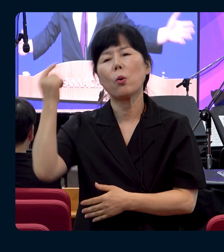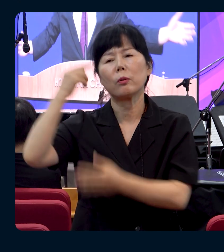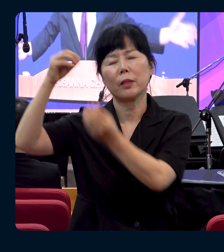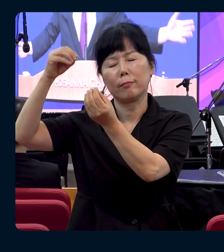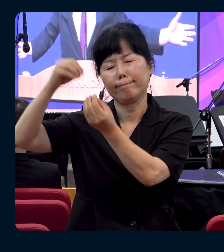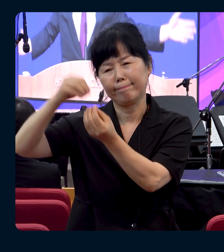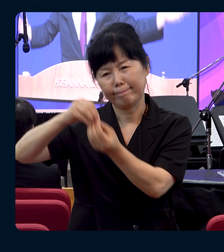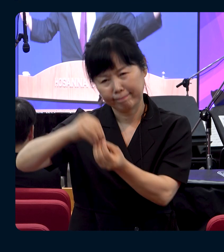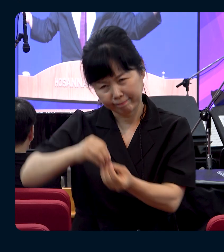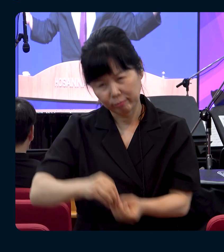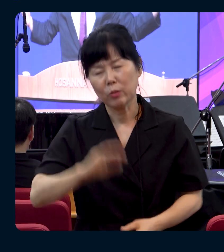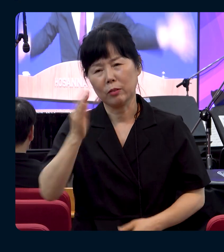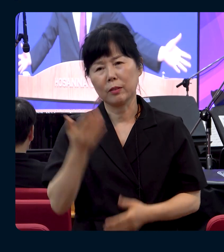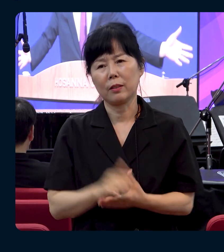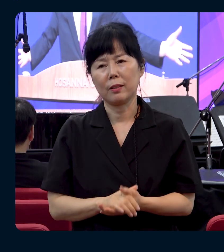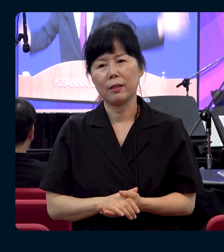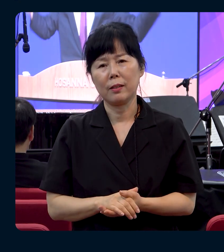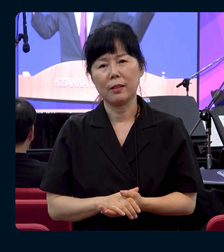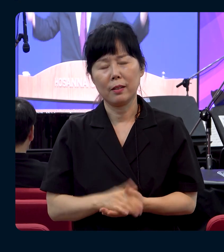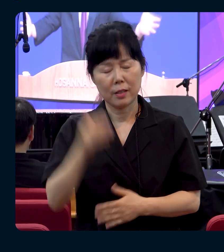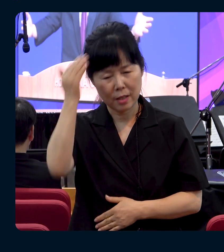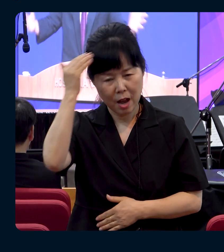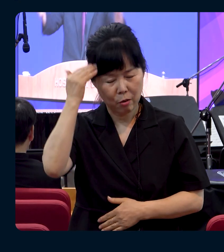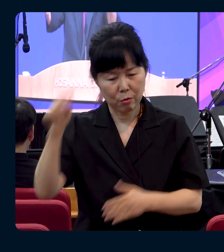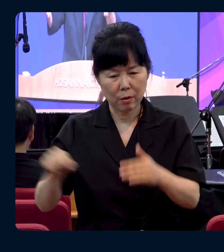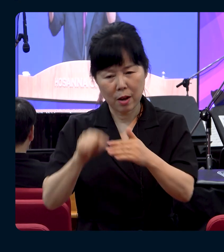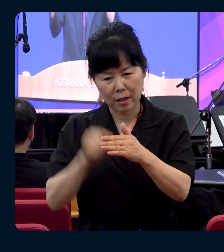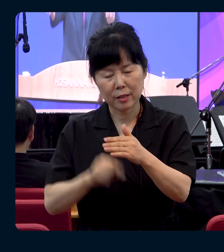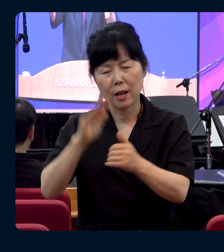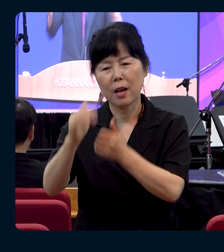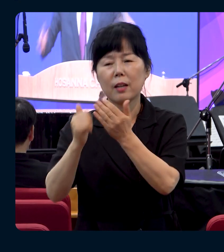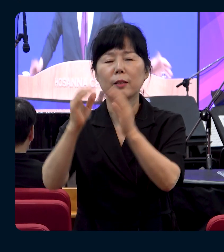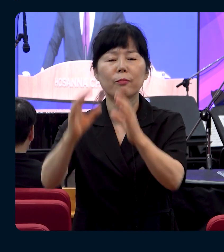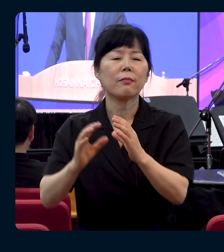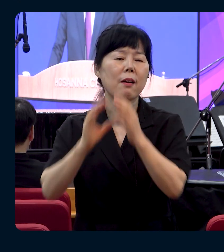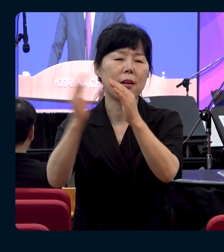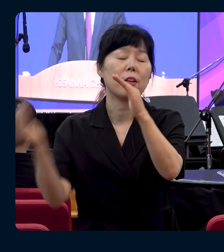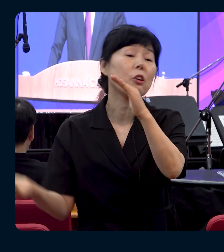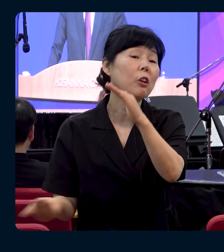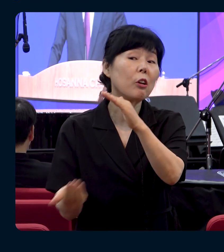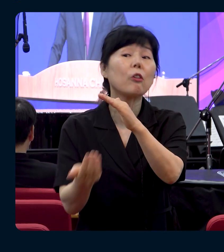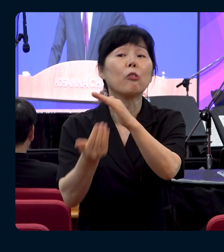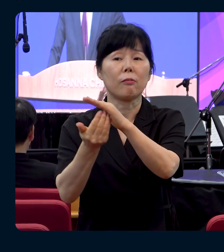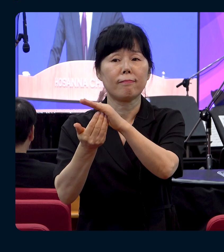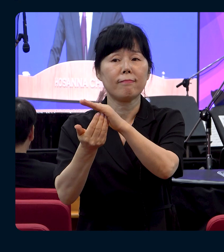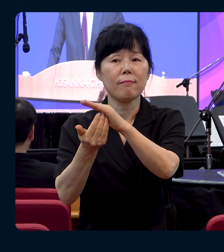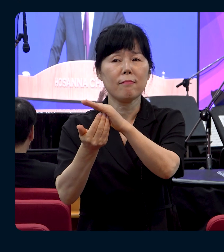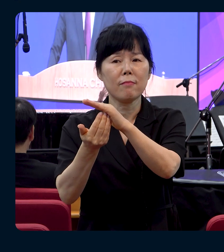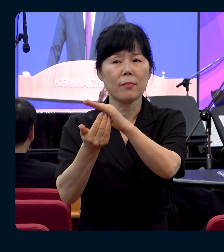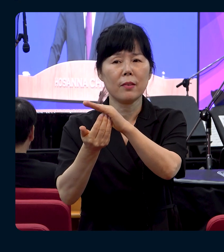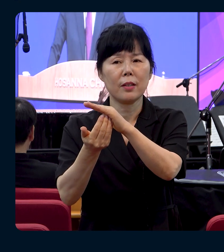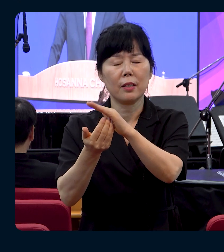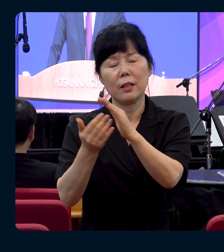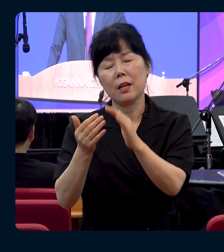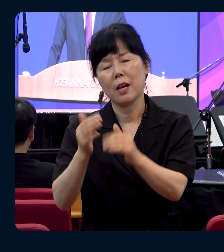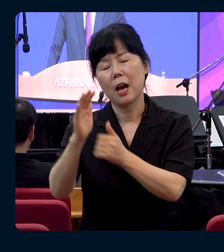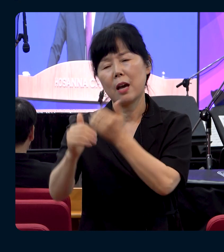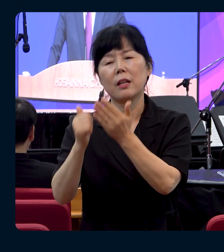그들이 진짜 이 땅 가운데 하나님 나라를 이룬 진짜 하나님의 사람들이에요.